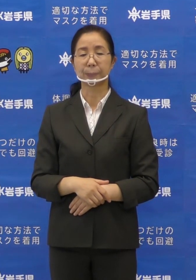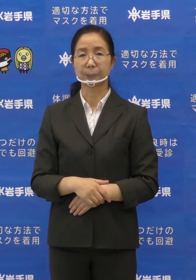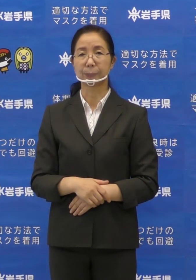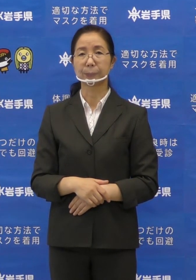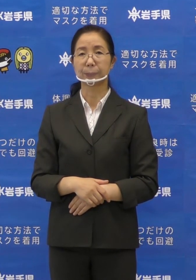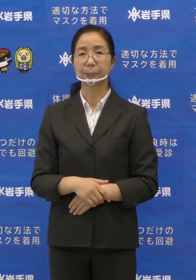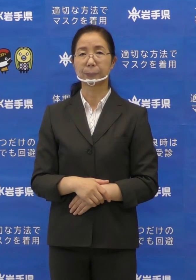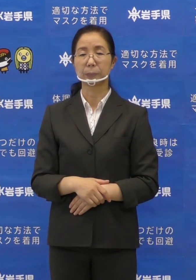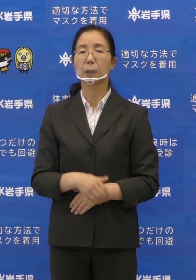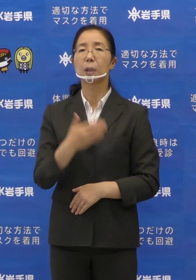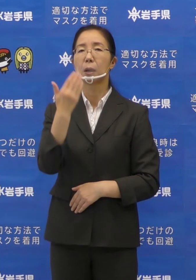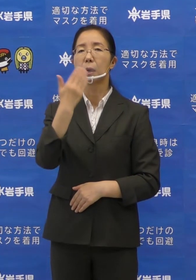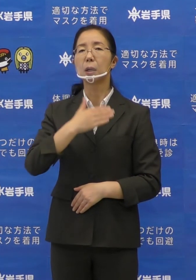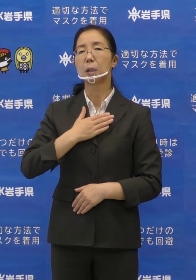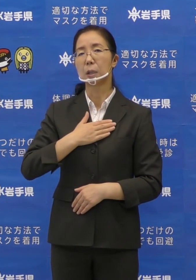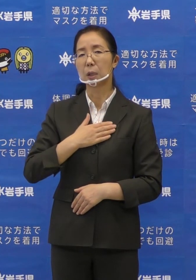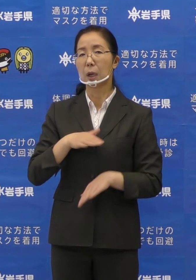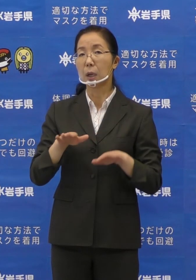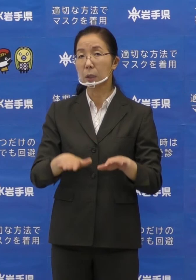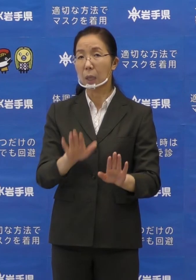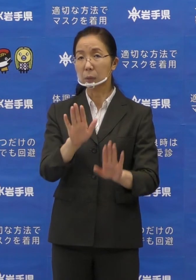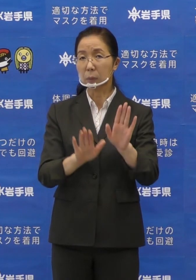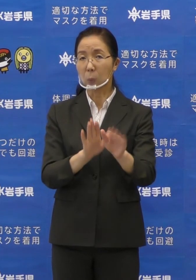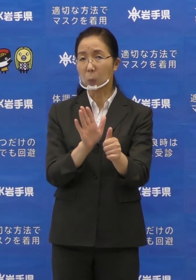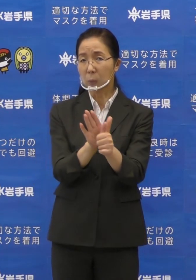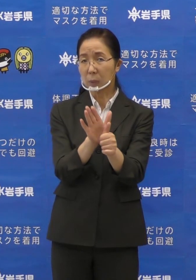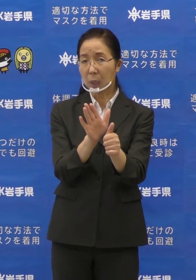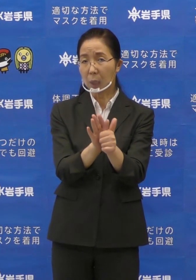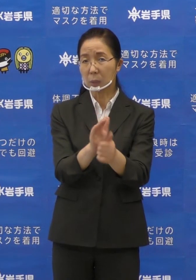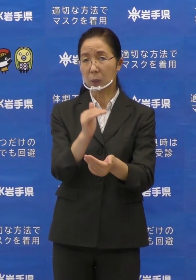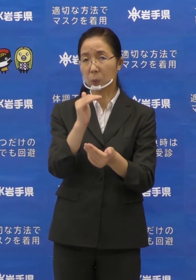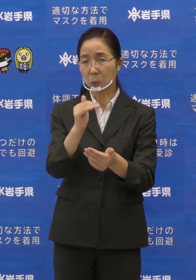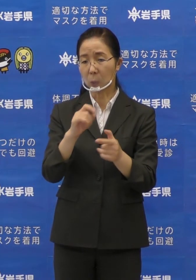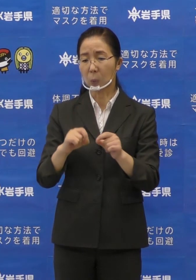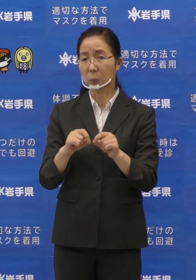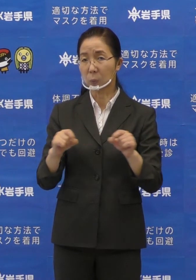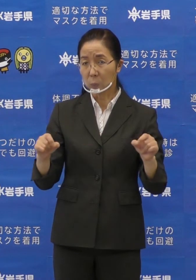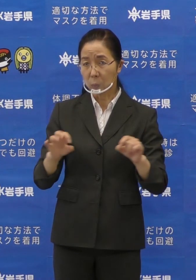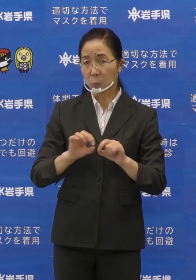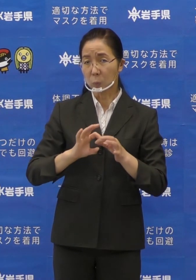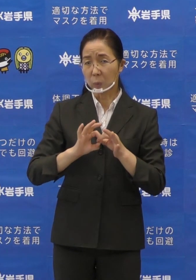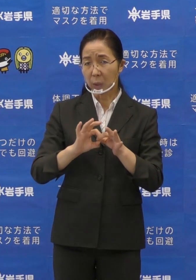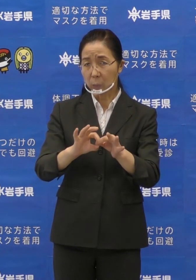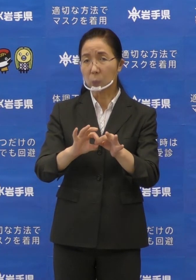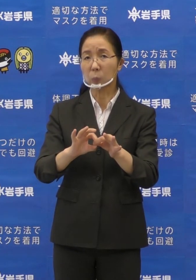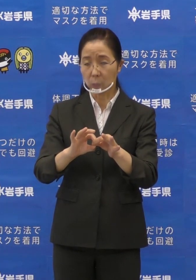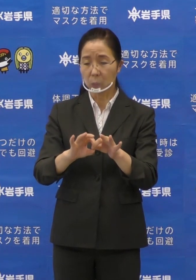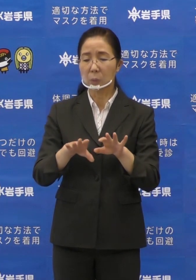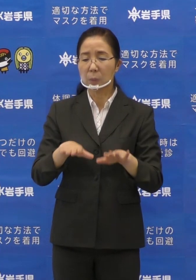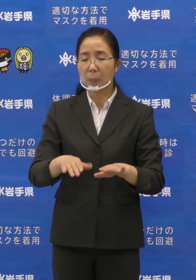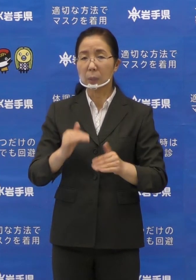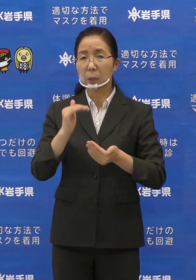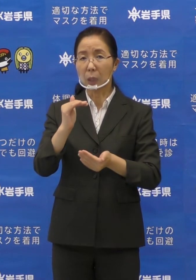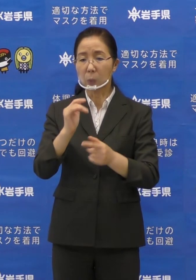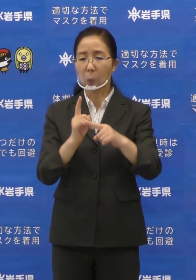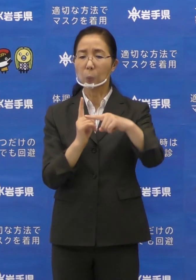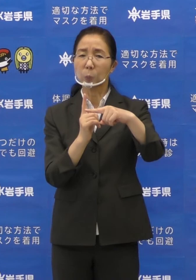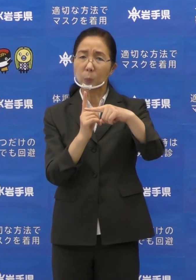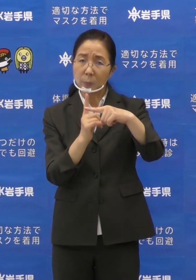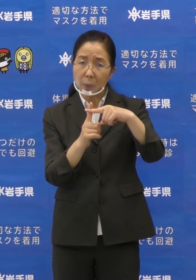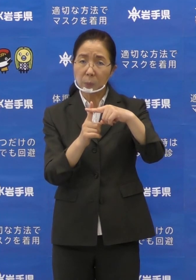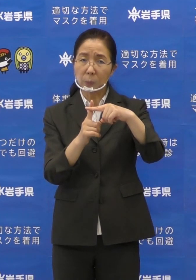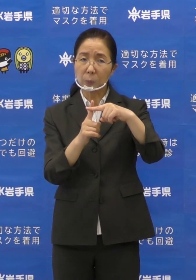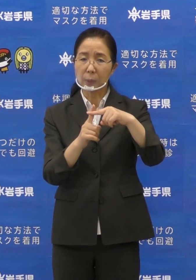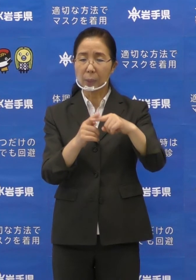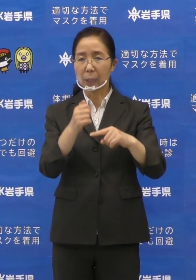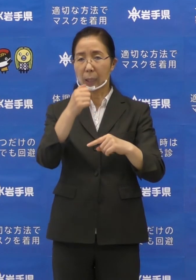ということは、現状を支援していることを続けていくのか、現状やっていることに加えて例